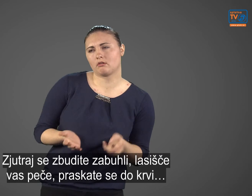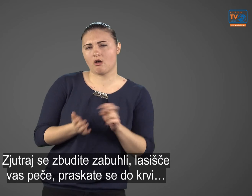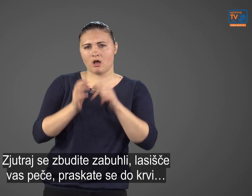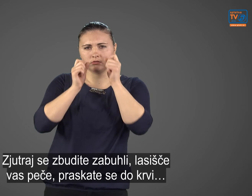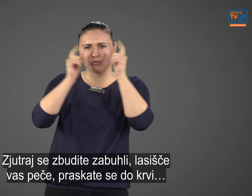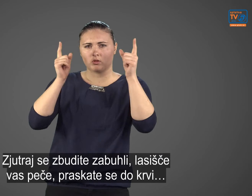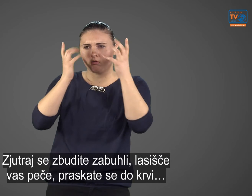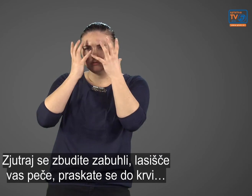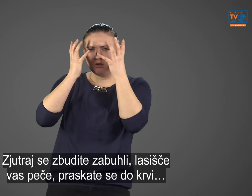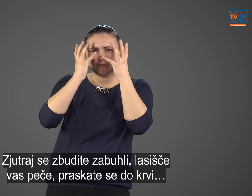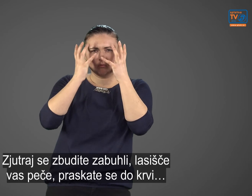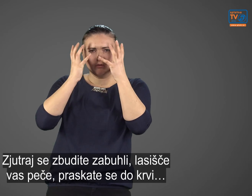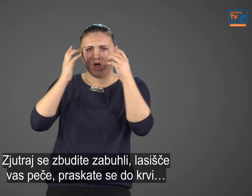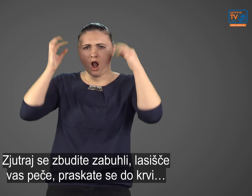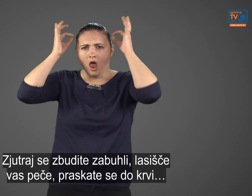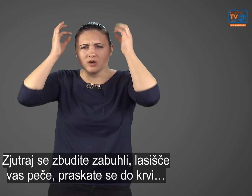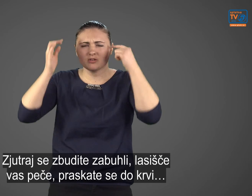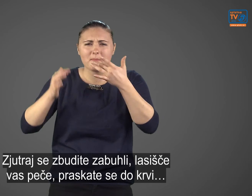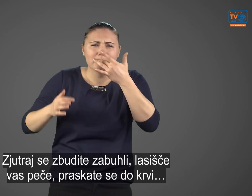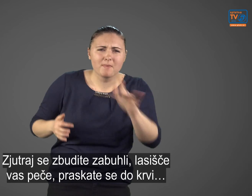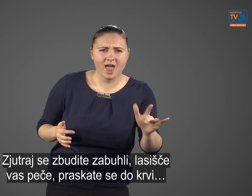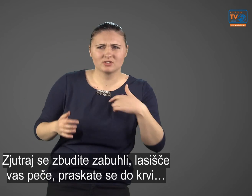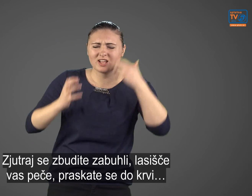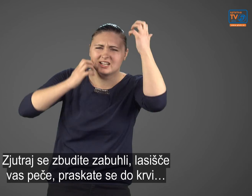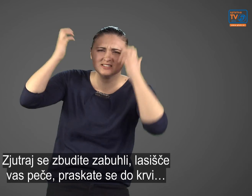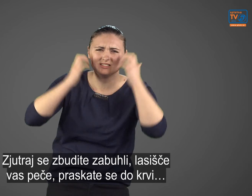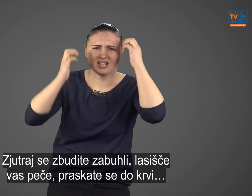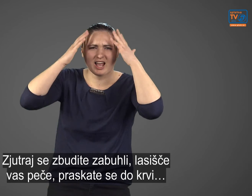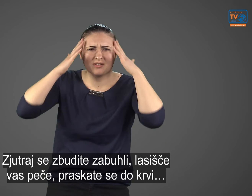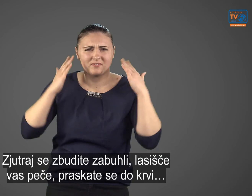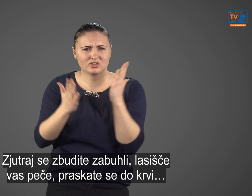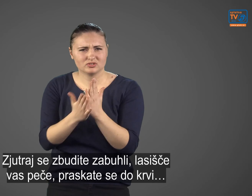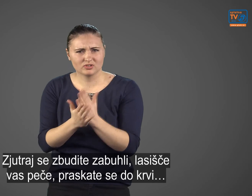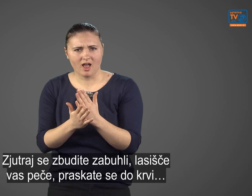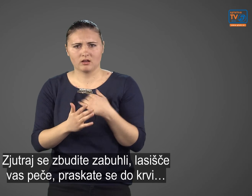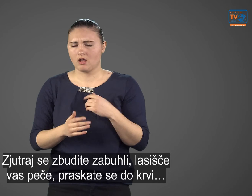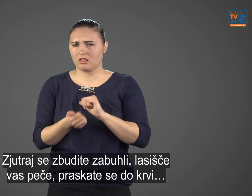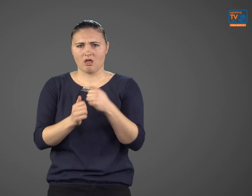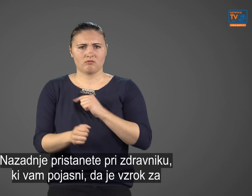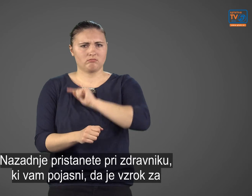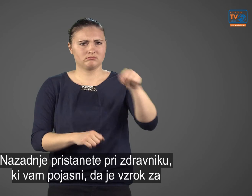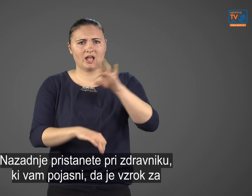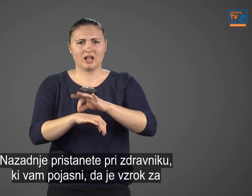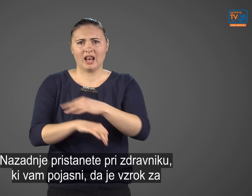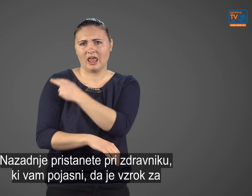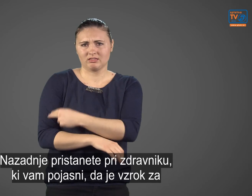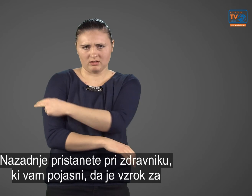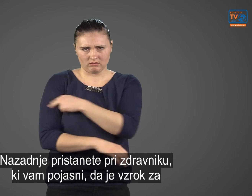Zjutraj se zbudim, vsa zabuhla, lasišče me peče, praskam se do krvi. Končam na kliniki, kjer sem